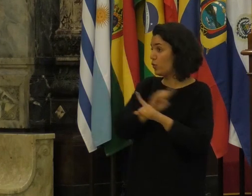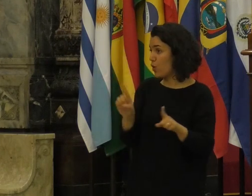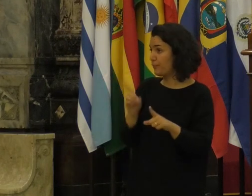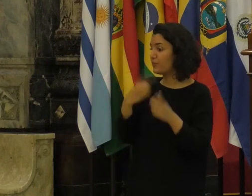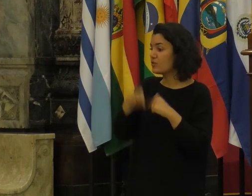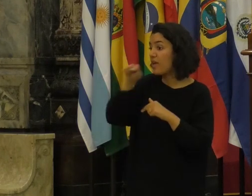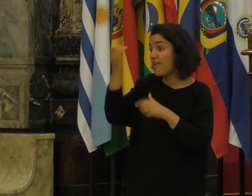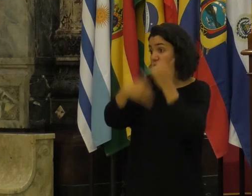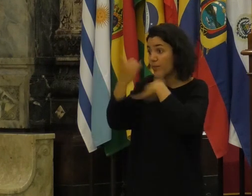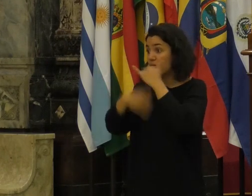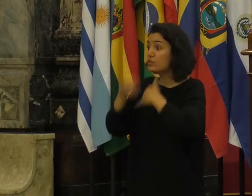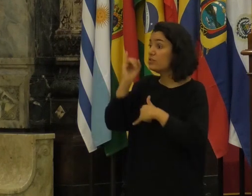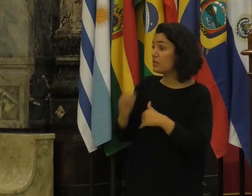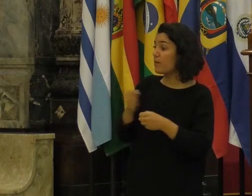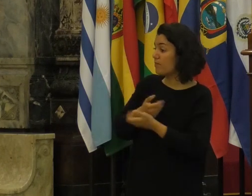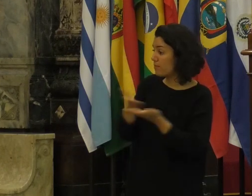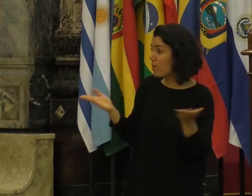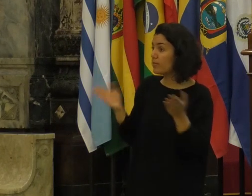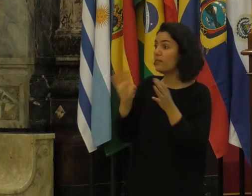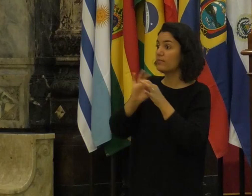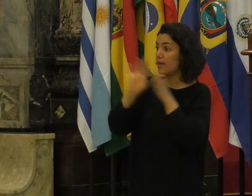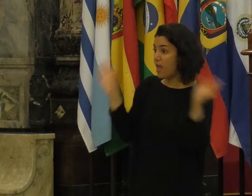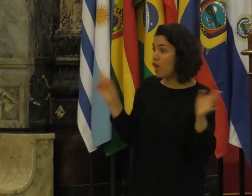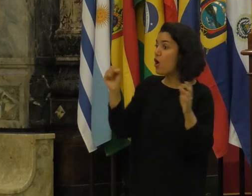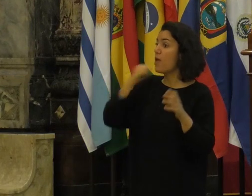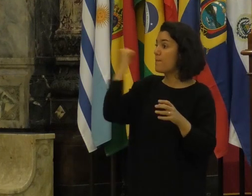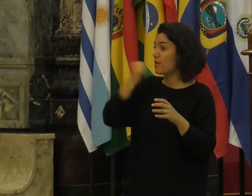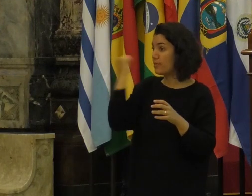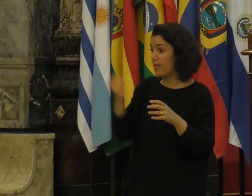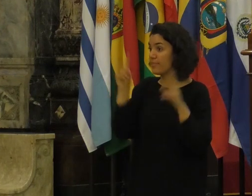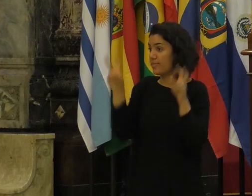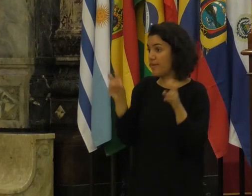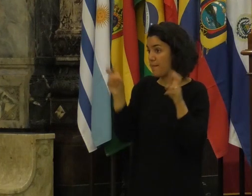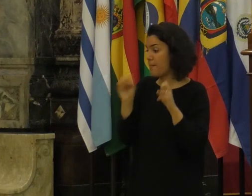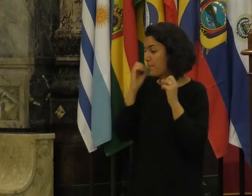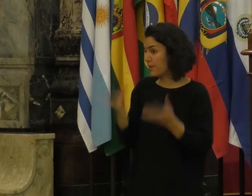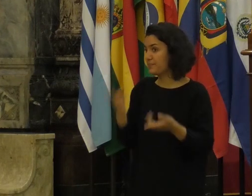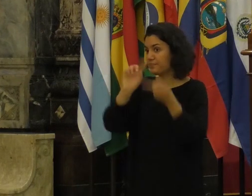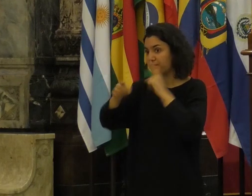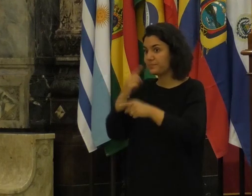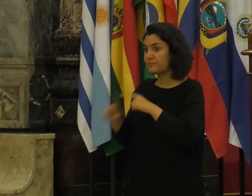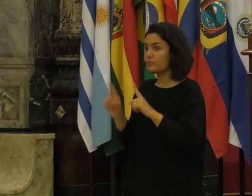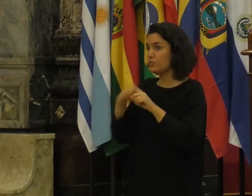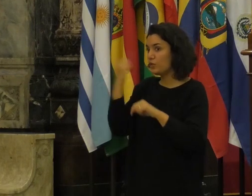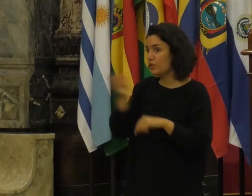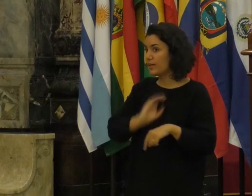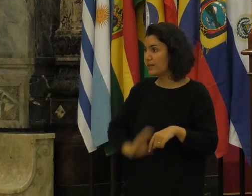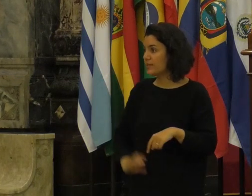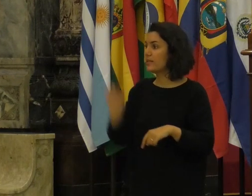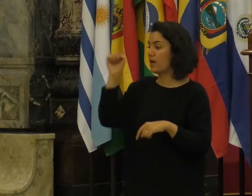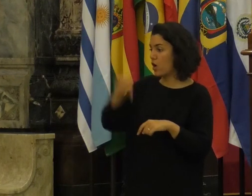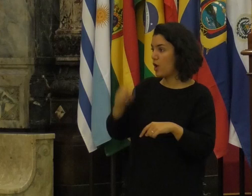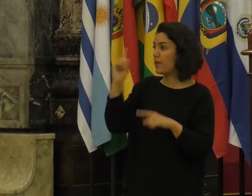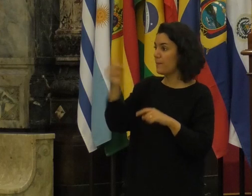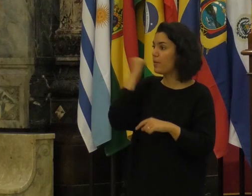Quizás este dato en sí mismo muestre en alguna medida un punto relevante que se relaciona con otro de los perfiles que se configuran hoy, el